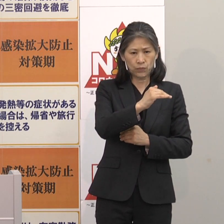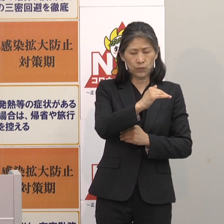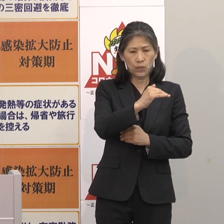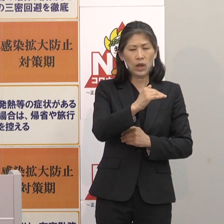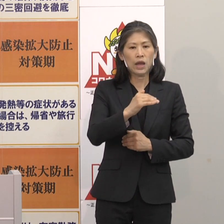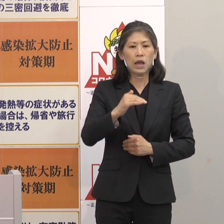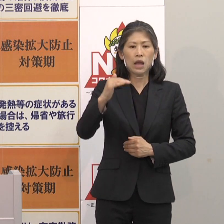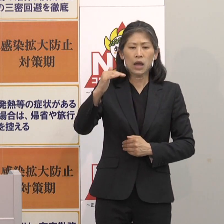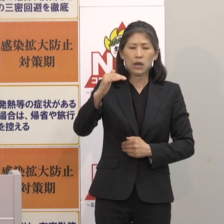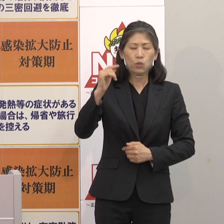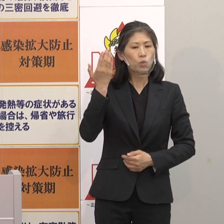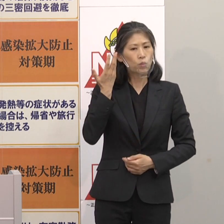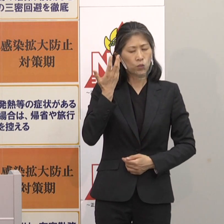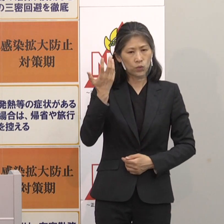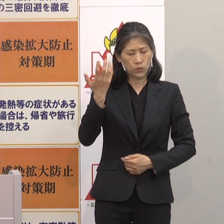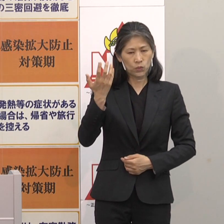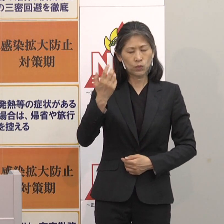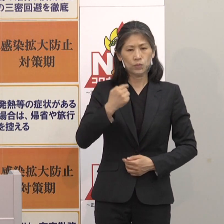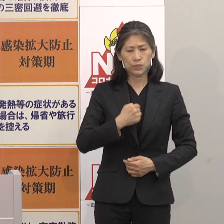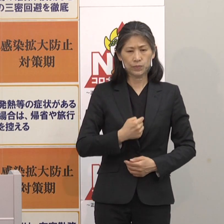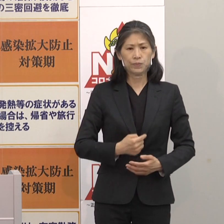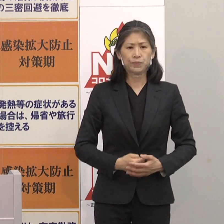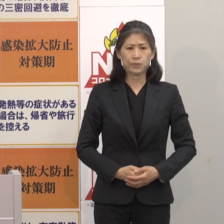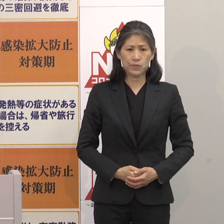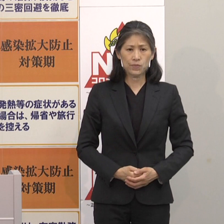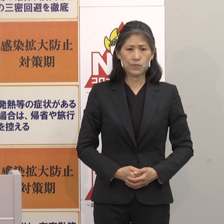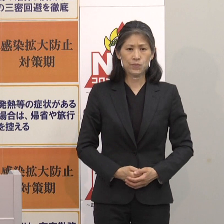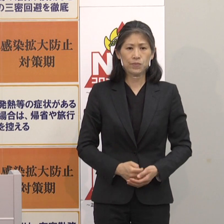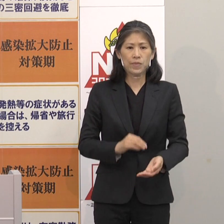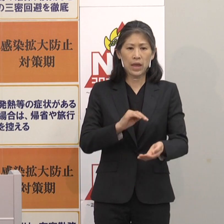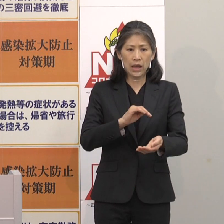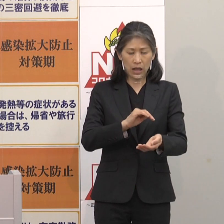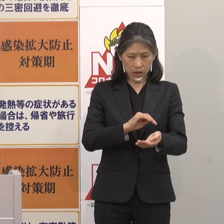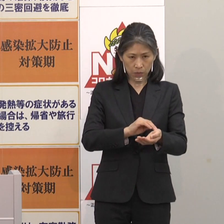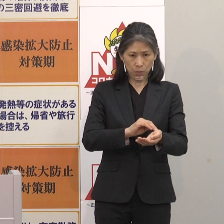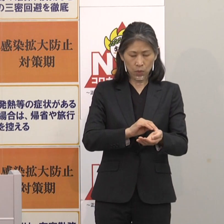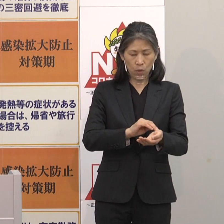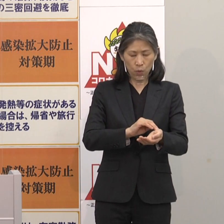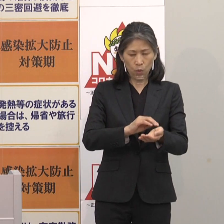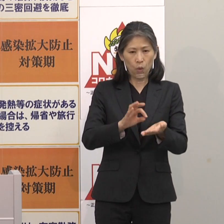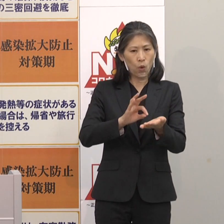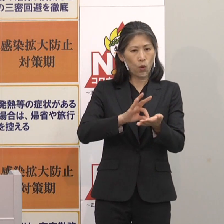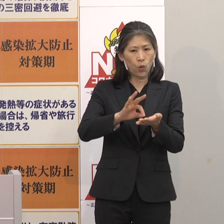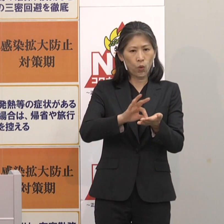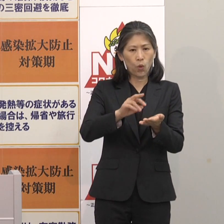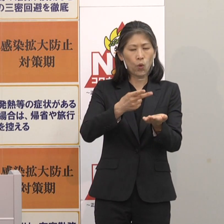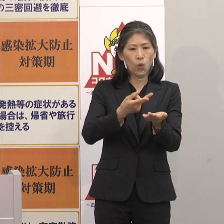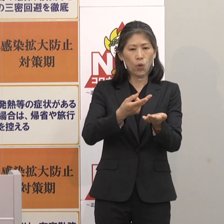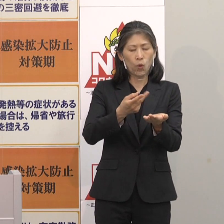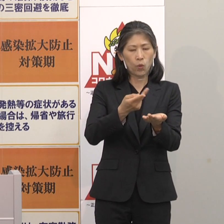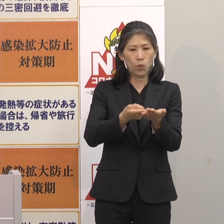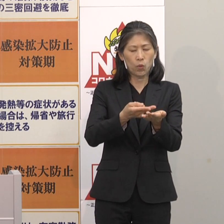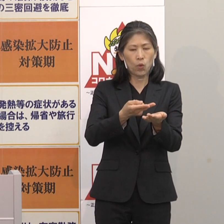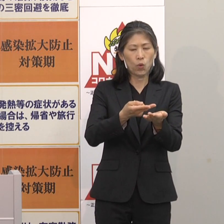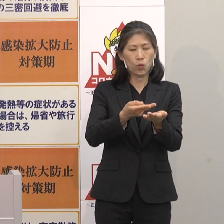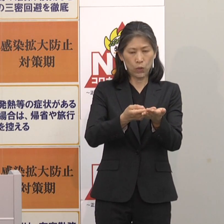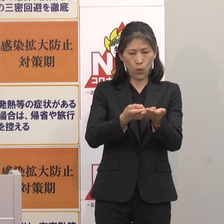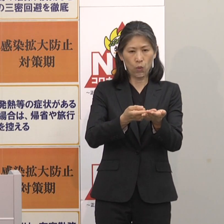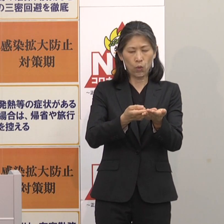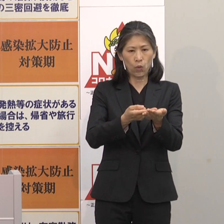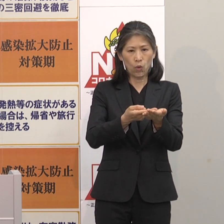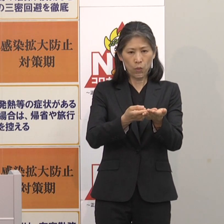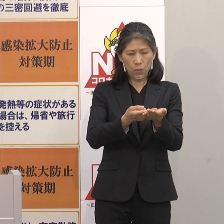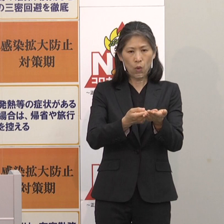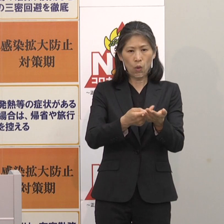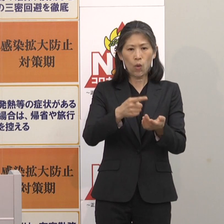と受け止めております。医療の逼迫具合を示す確保病床使用率は 10% 台で推移し、重